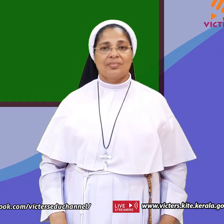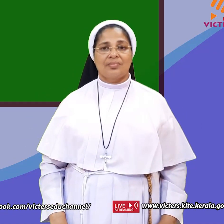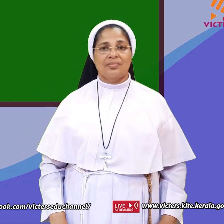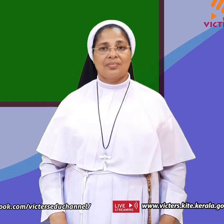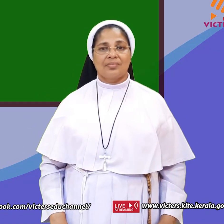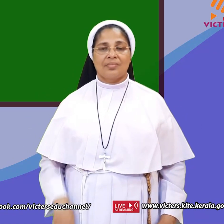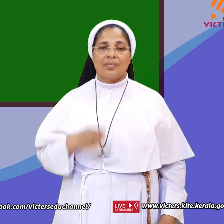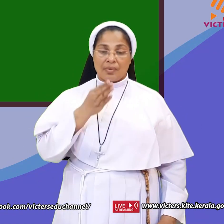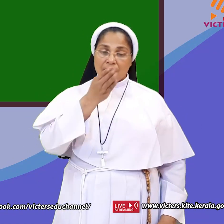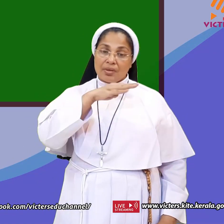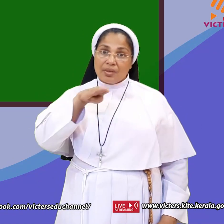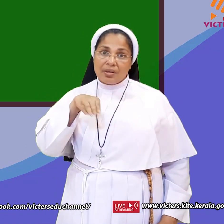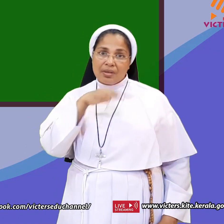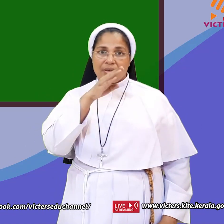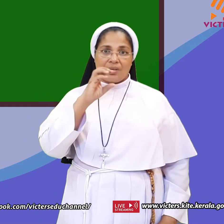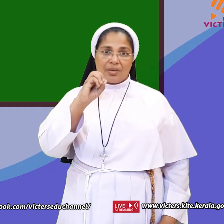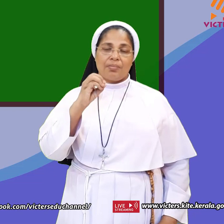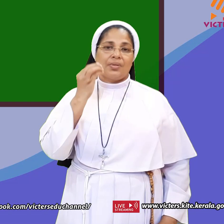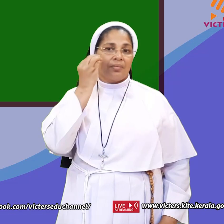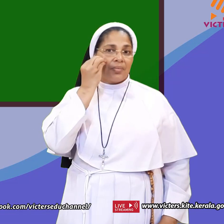80 മാർക്കിനുള്ള ഉത്തരം